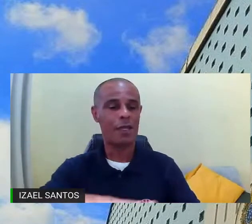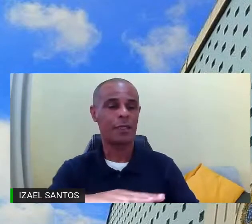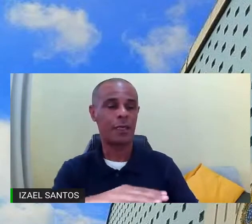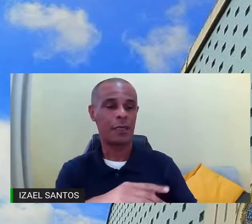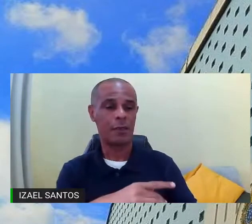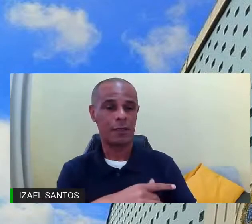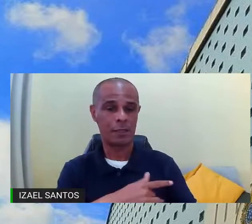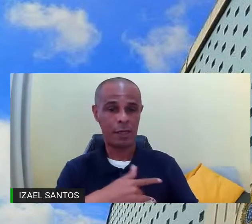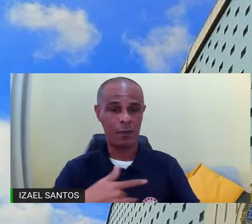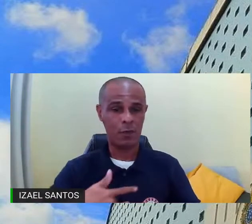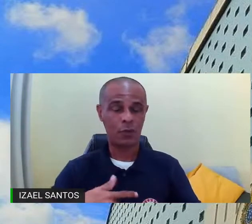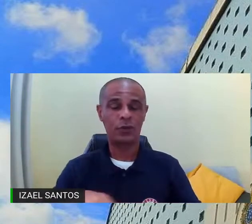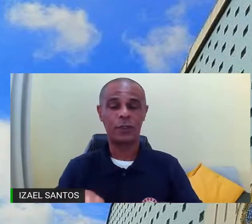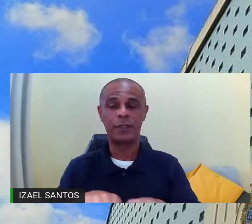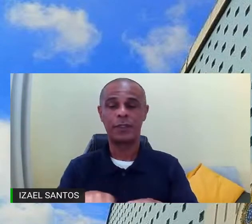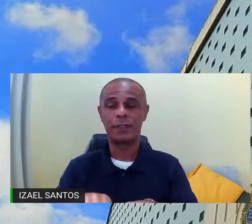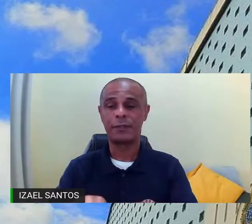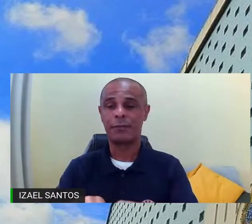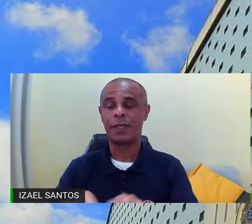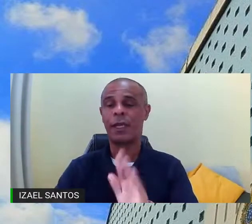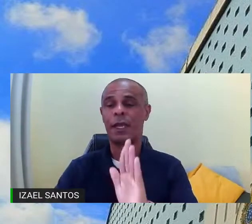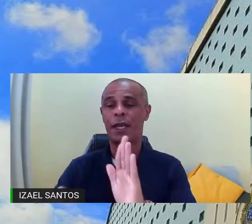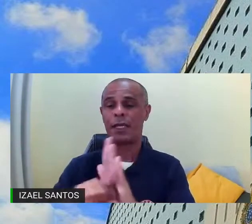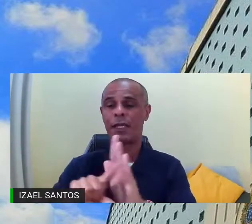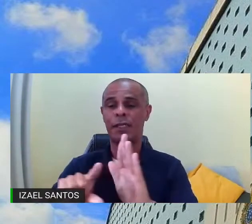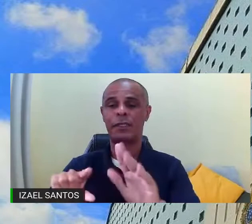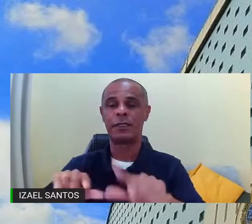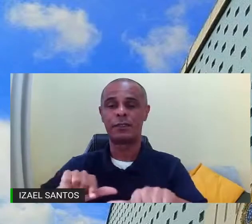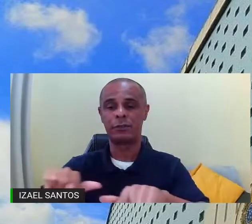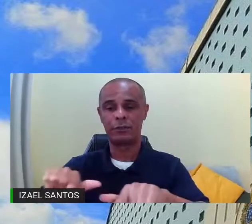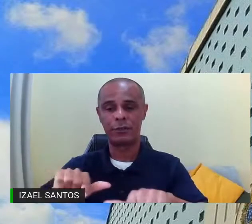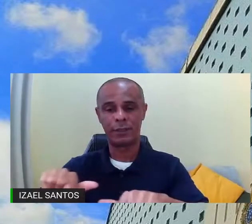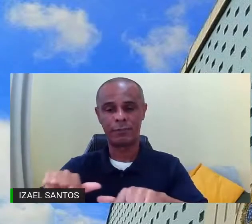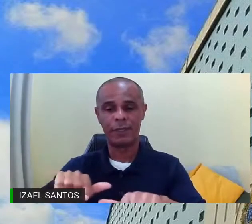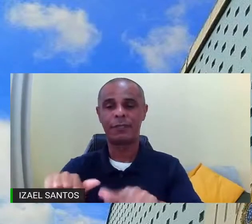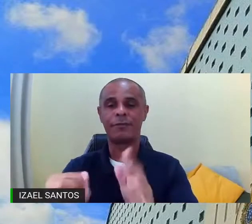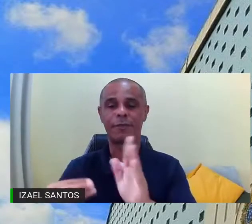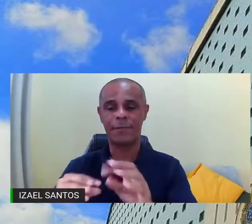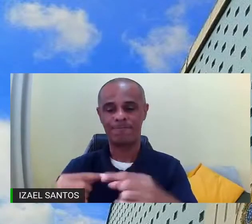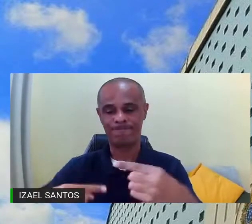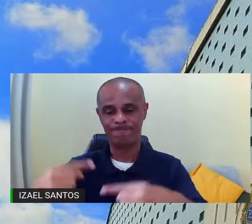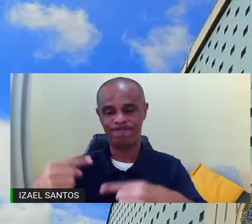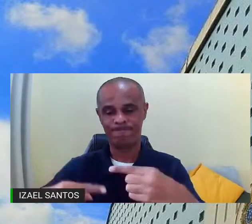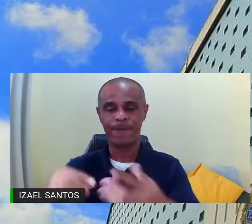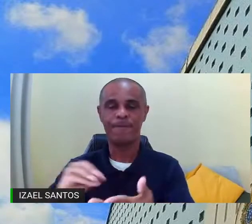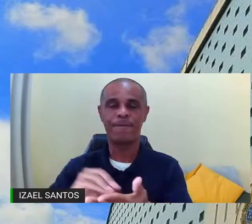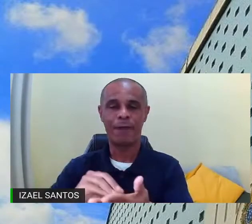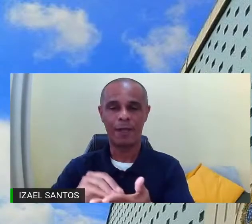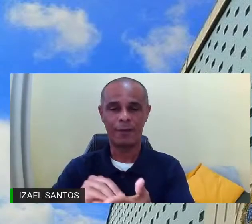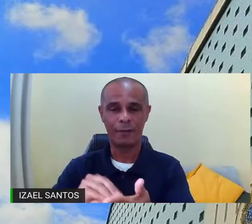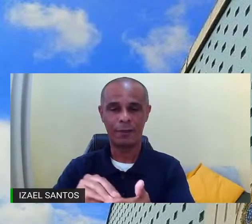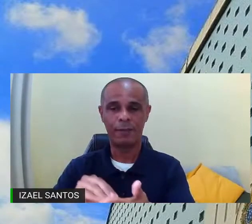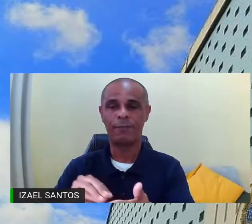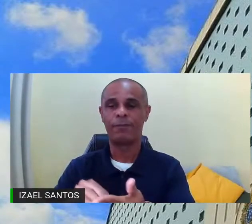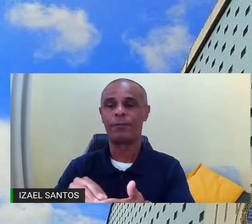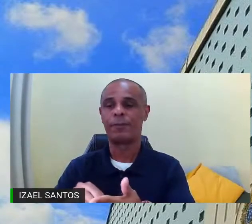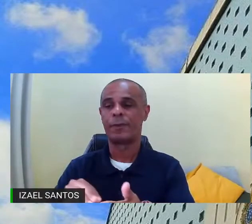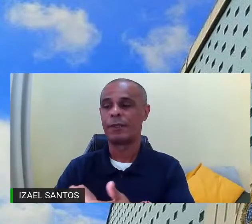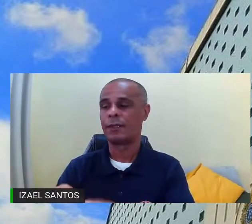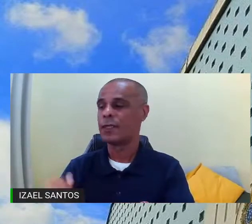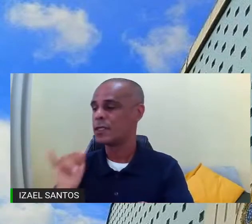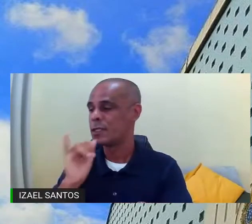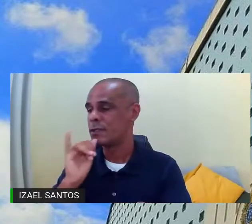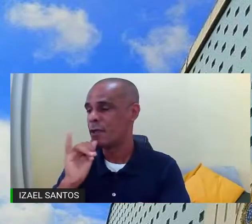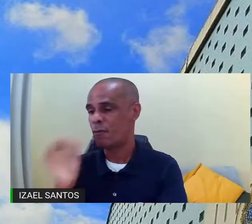nome da livre negociação trabalhista entre partes profundamente desiguais, como são os empresários e os trabalhadores